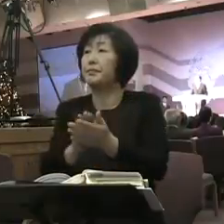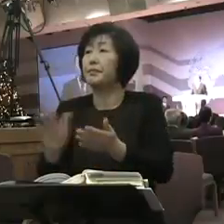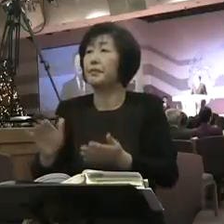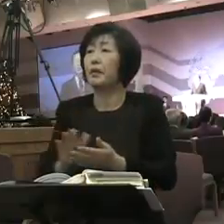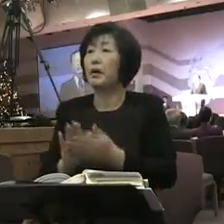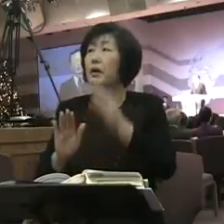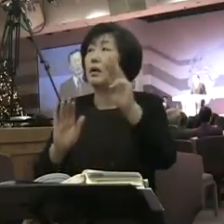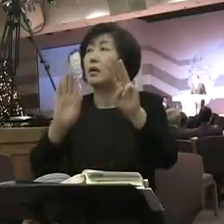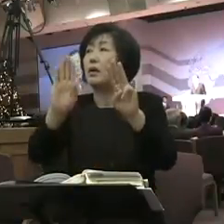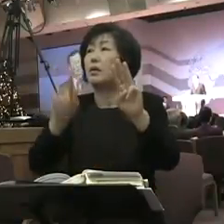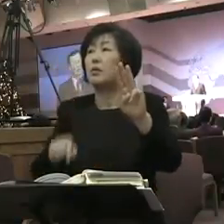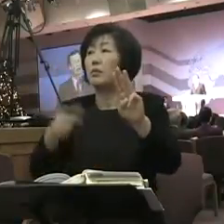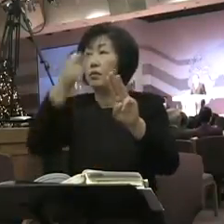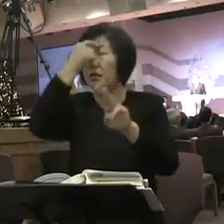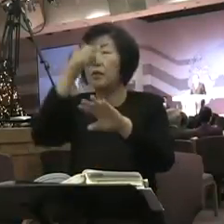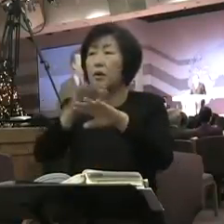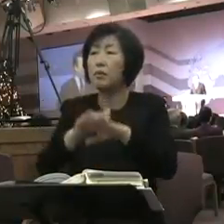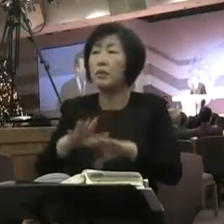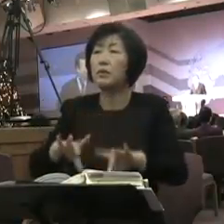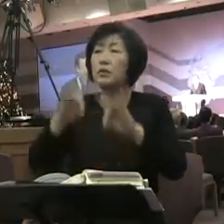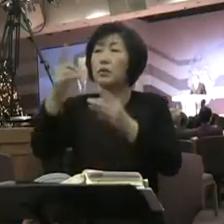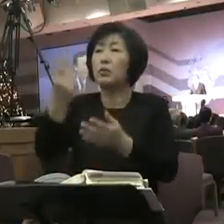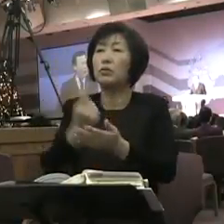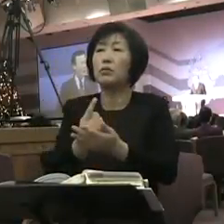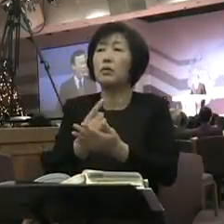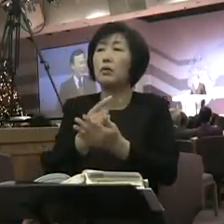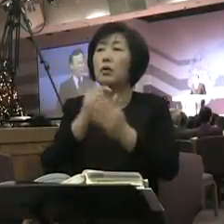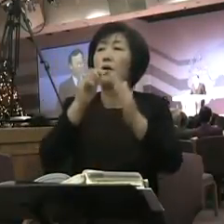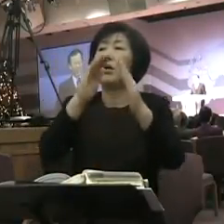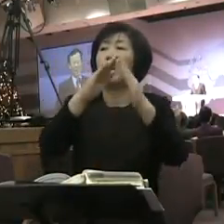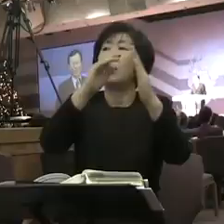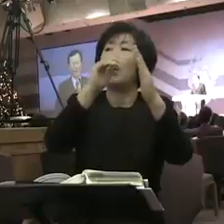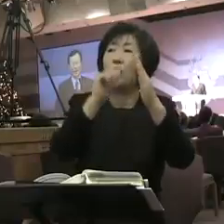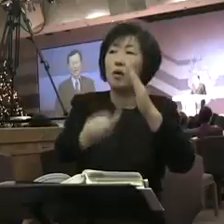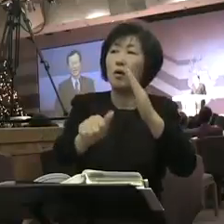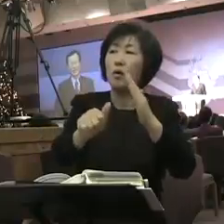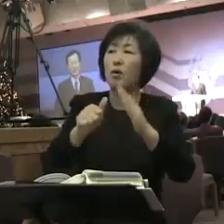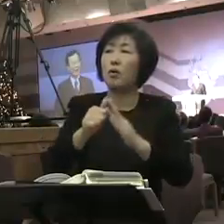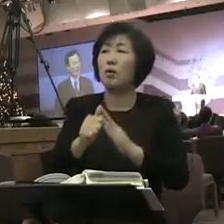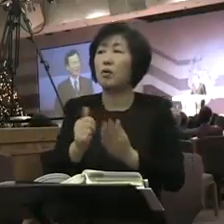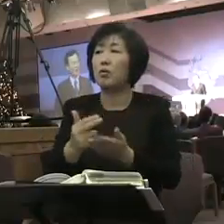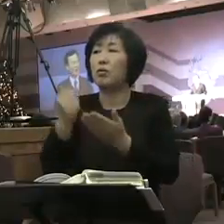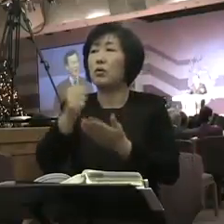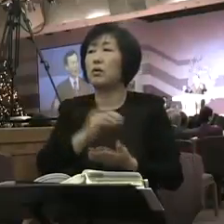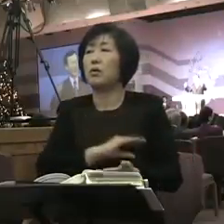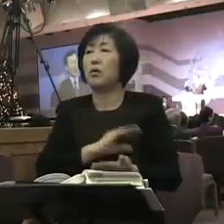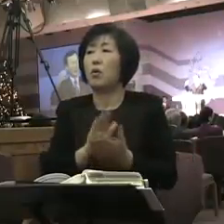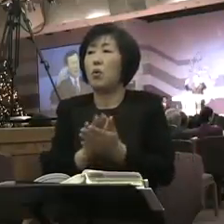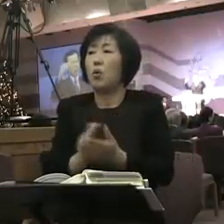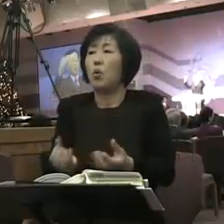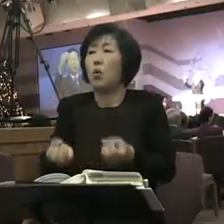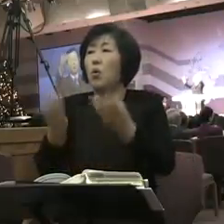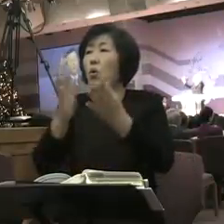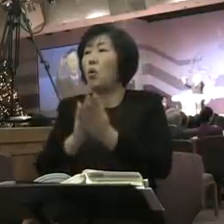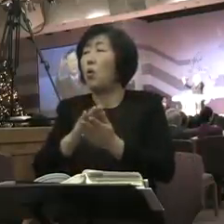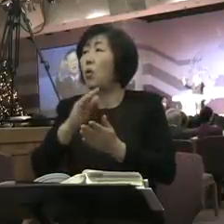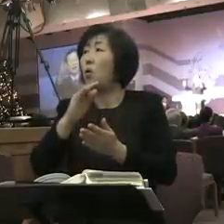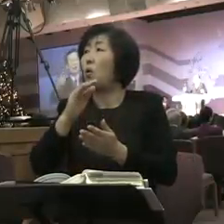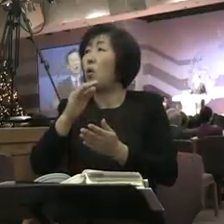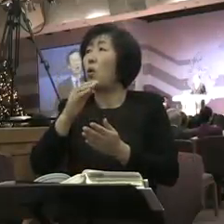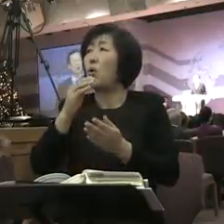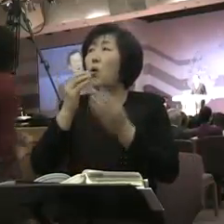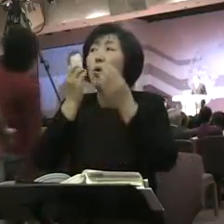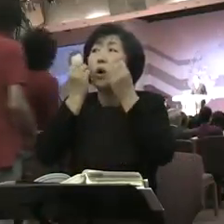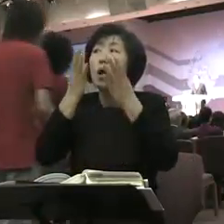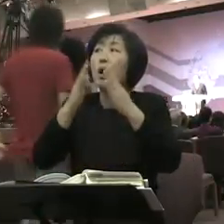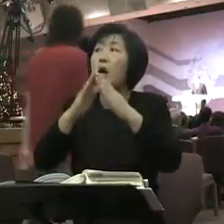예배 처음 오신 성도님들, 방문하신 분들 주님의 이름으로 환영합니다. 그냥 가지 마시고 바로 건너편에